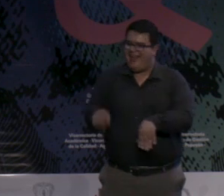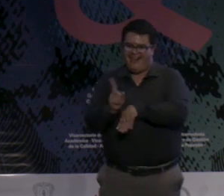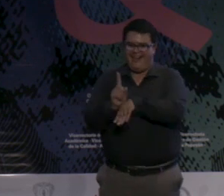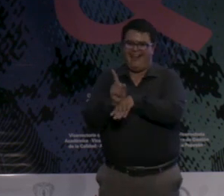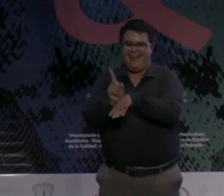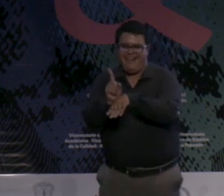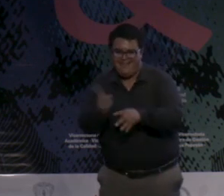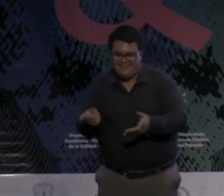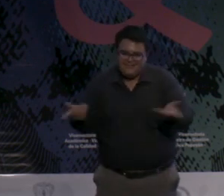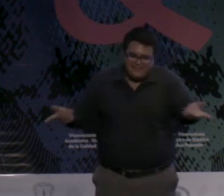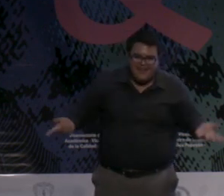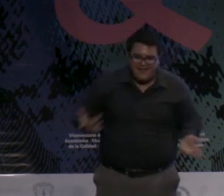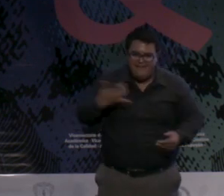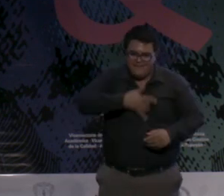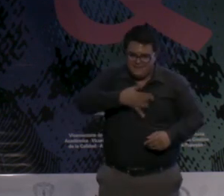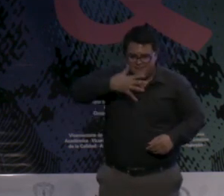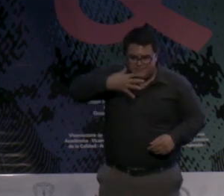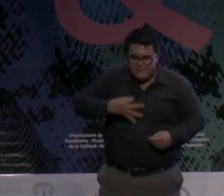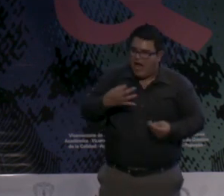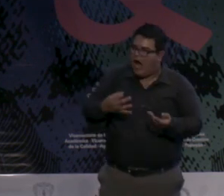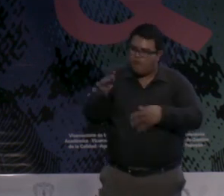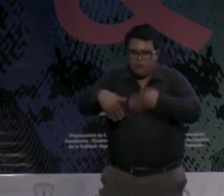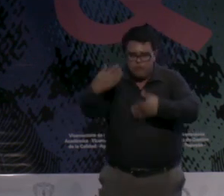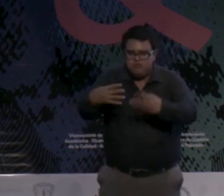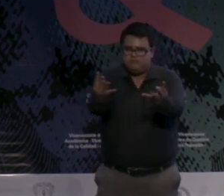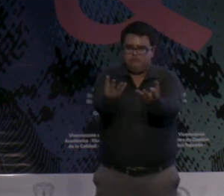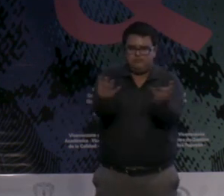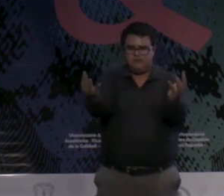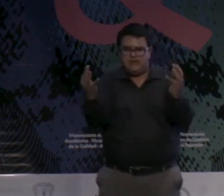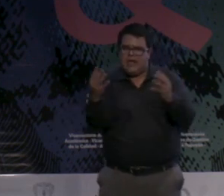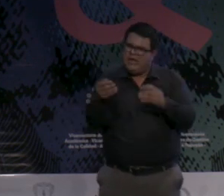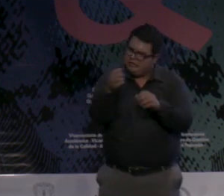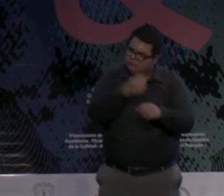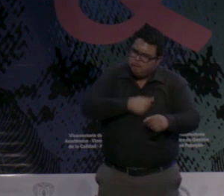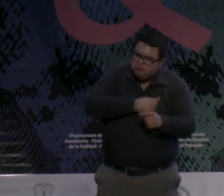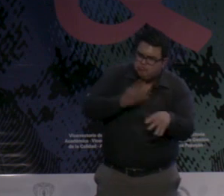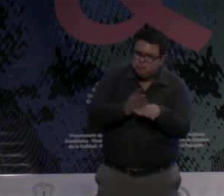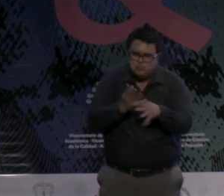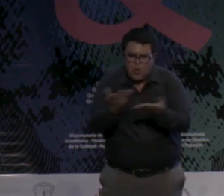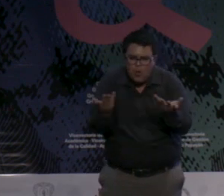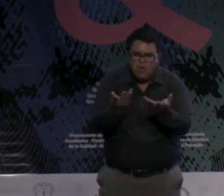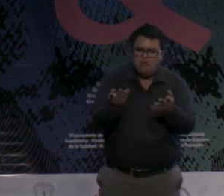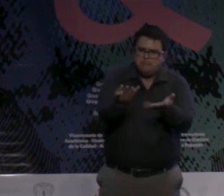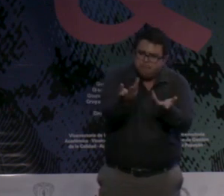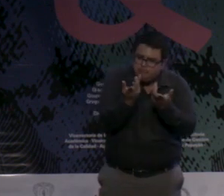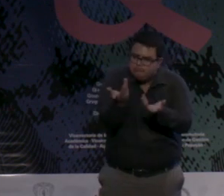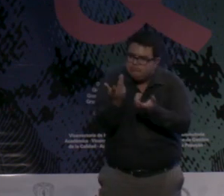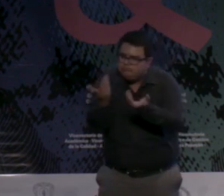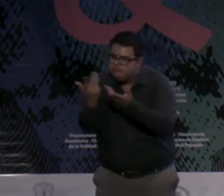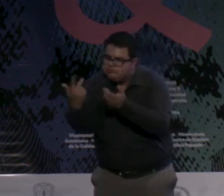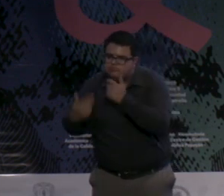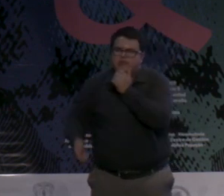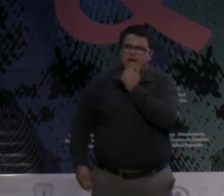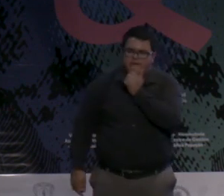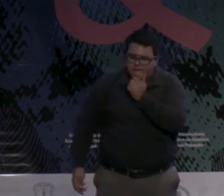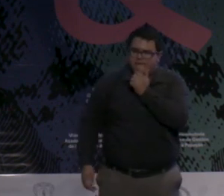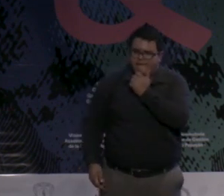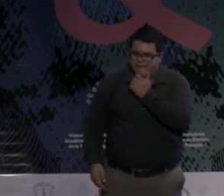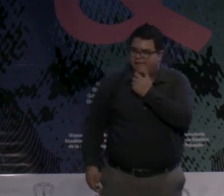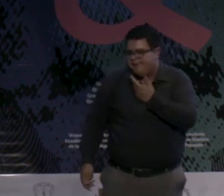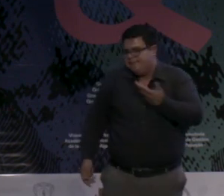entrenados para reconocer pobreza. Pero a medida que los fuimos invitando, se fue volviendo normal que ellos entraran a la universidad y fuimos